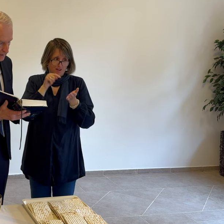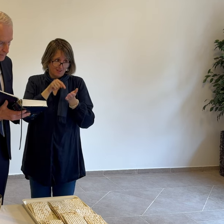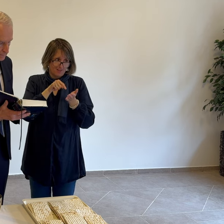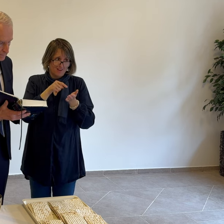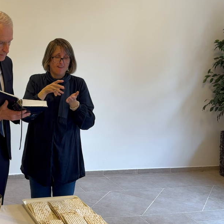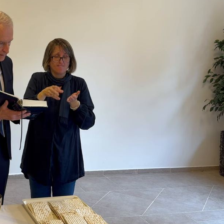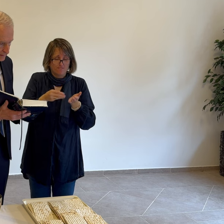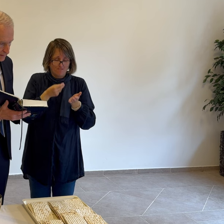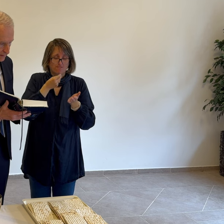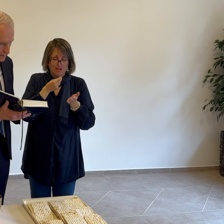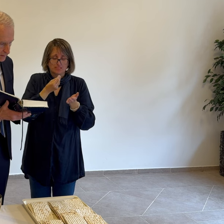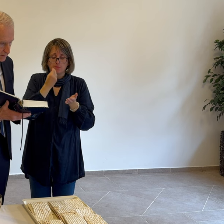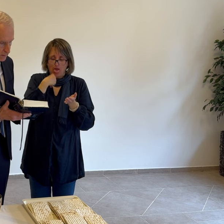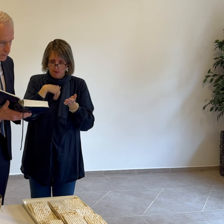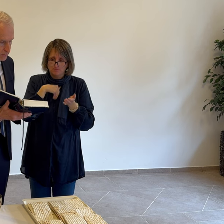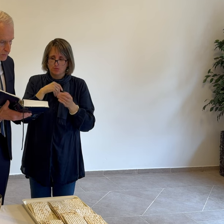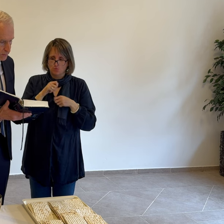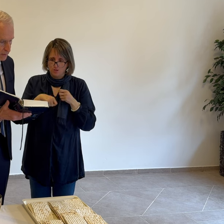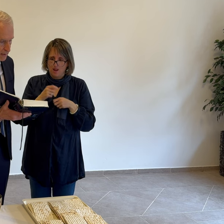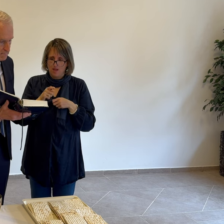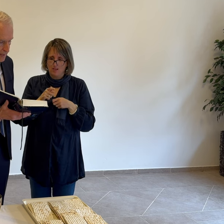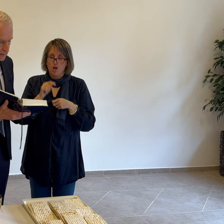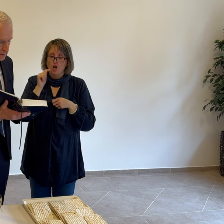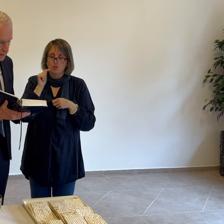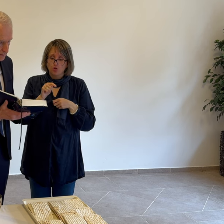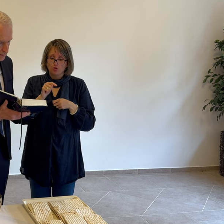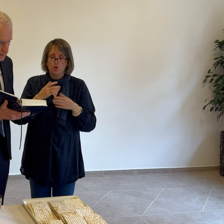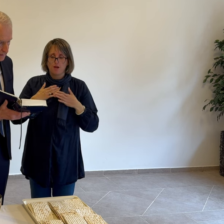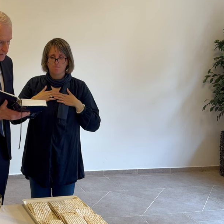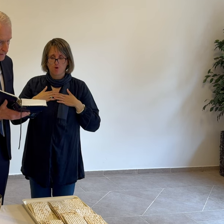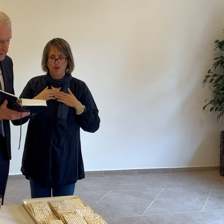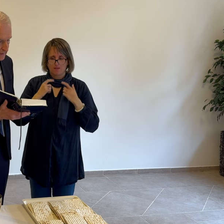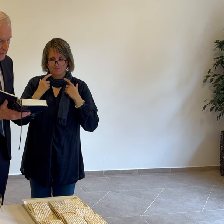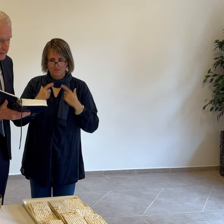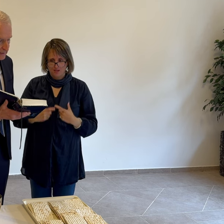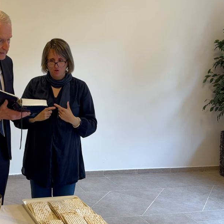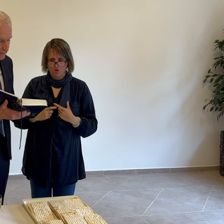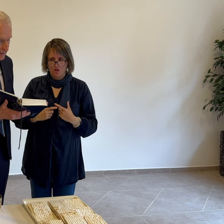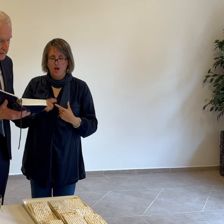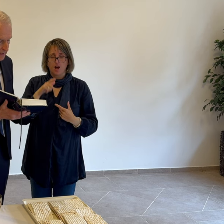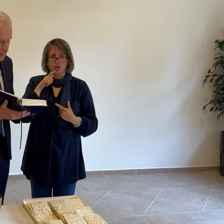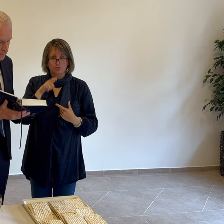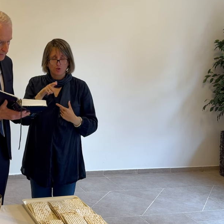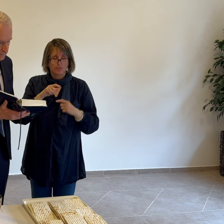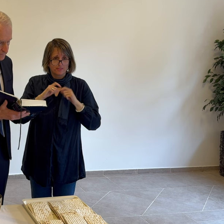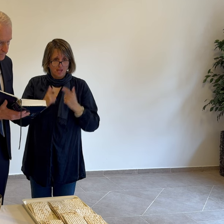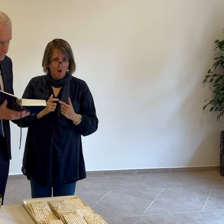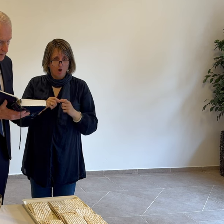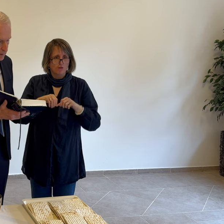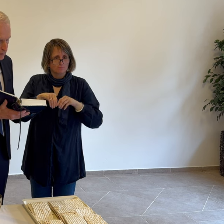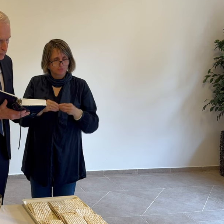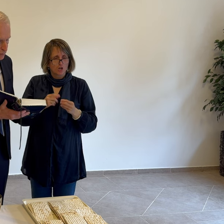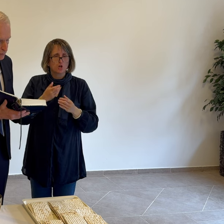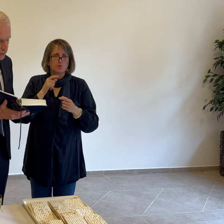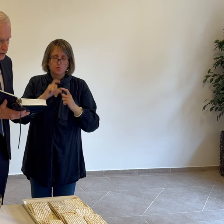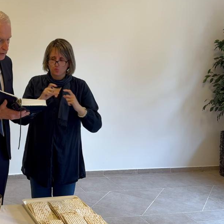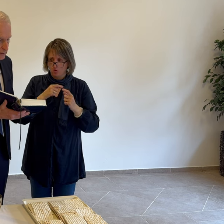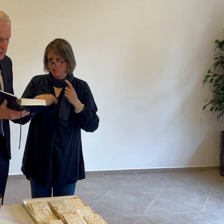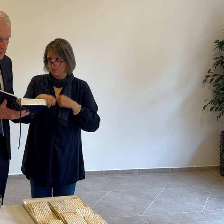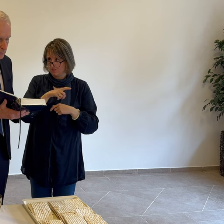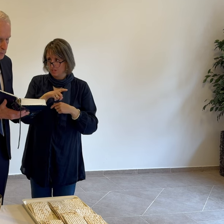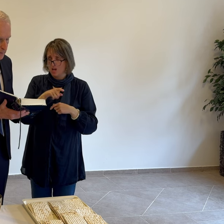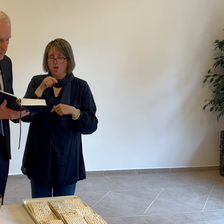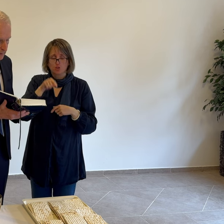vezměte Jezte Toto je mé tělo které se za vás láme toto